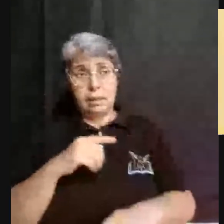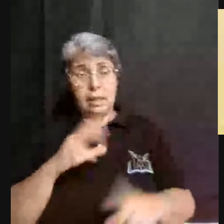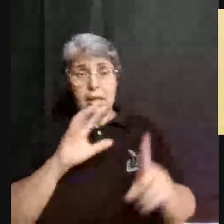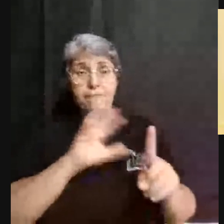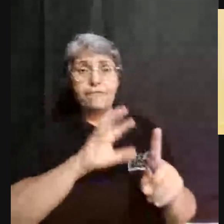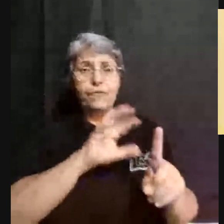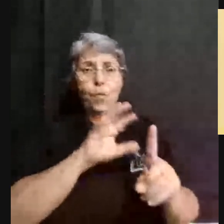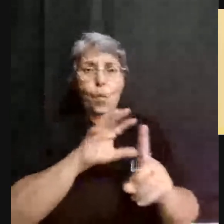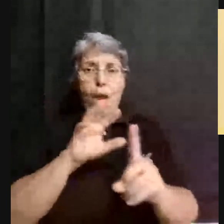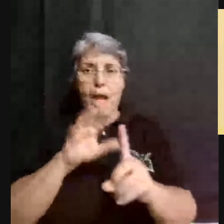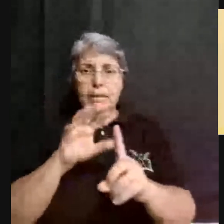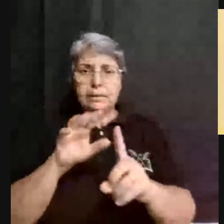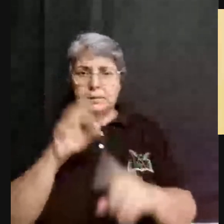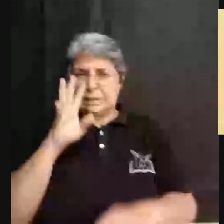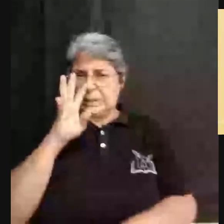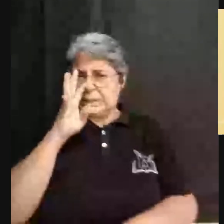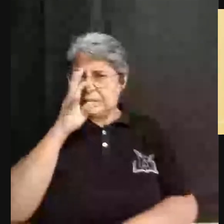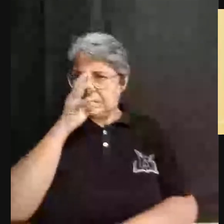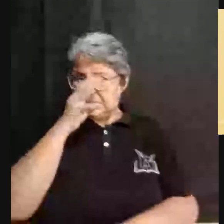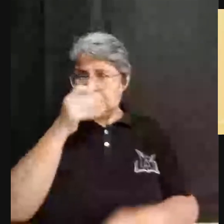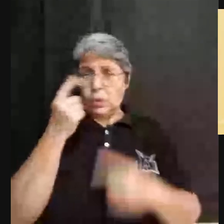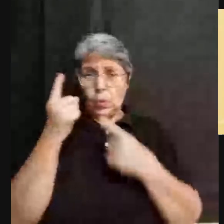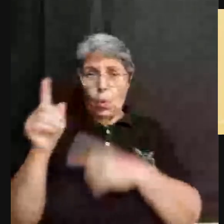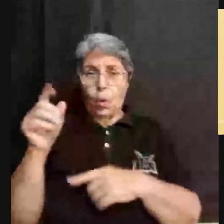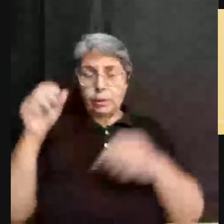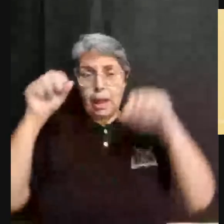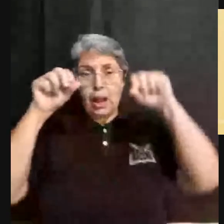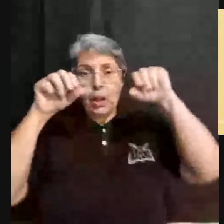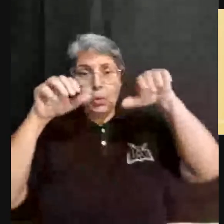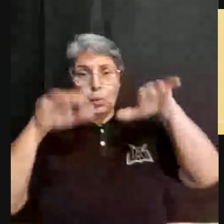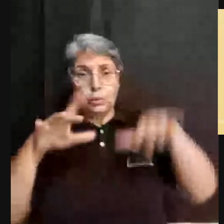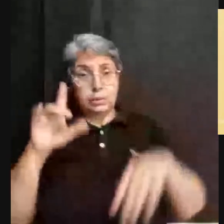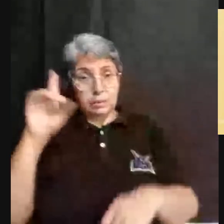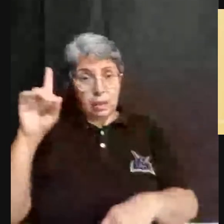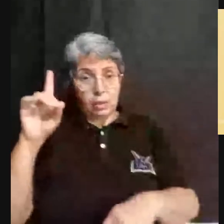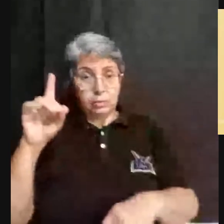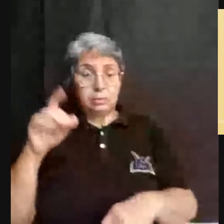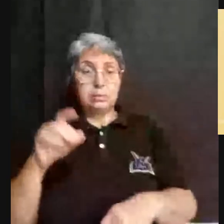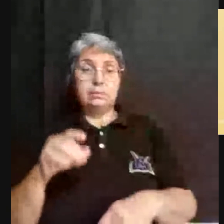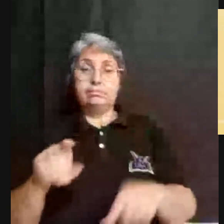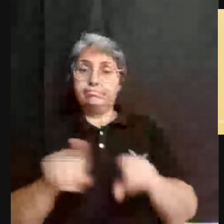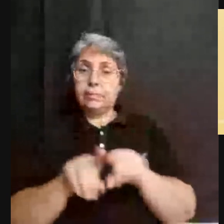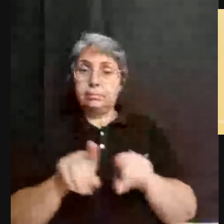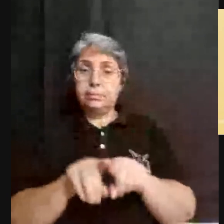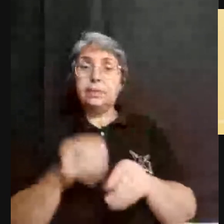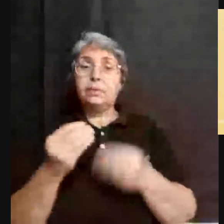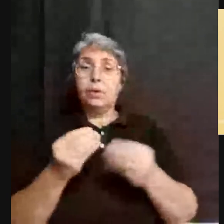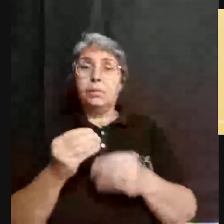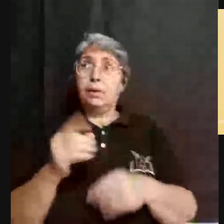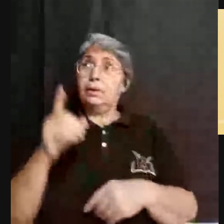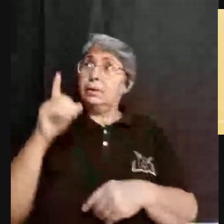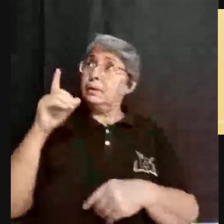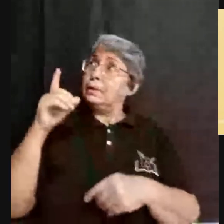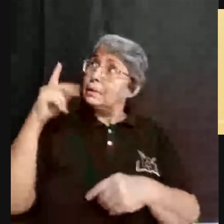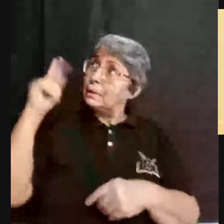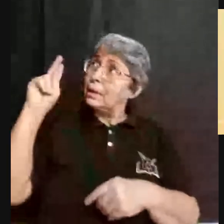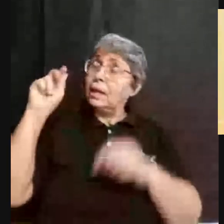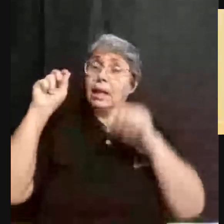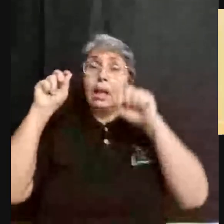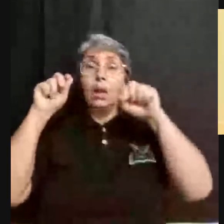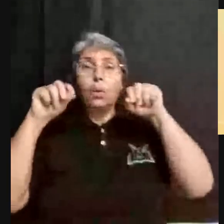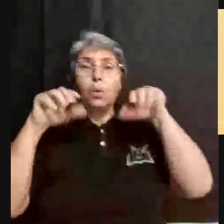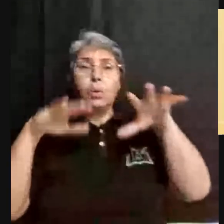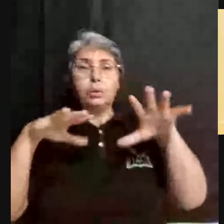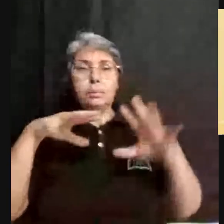luz e à verdade em Minneapolis tenderam a tornar de nenhum efeito a luz que Deus tinha dado. Portanto,